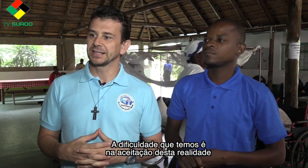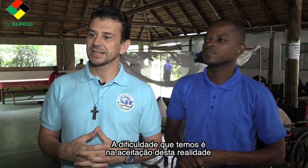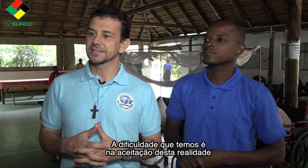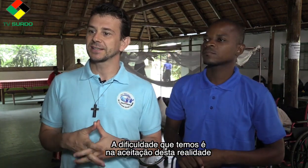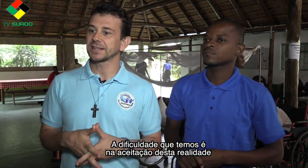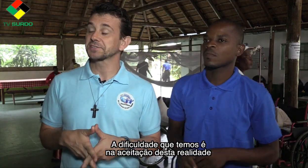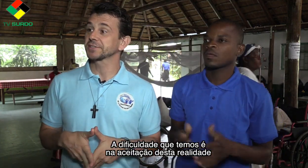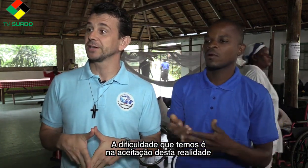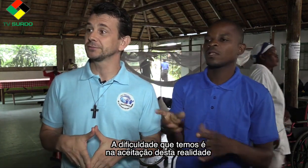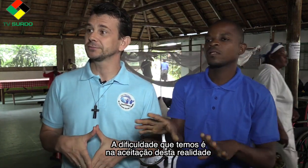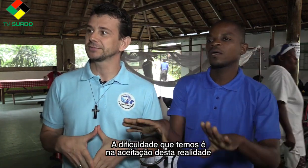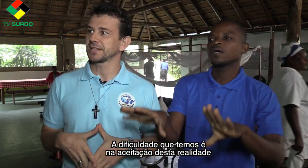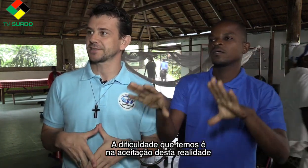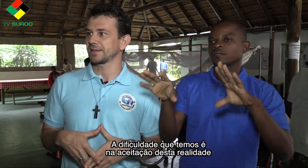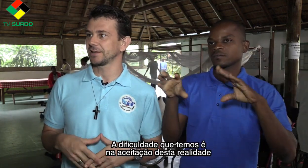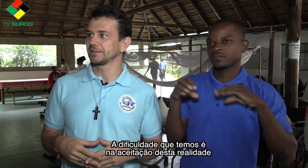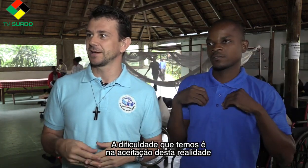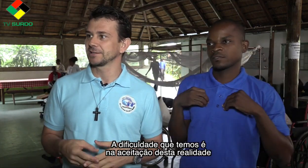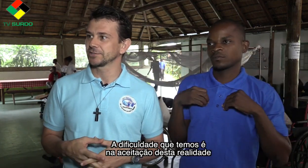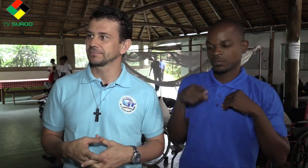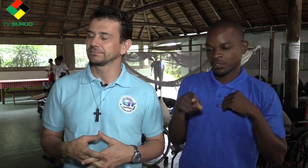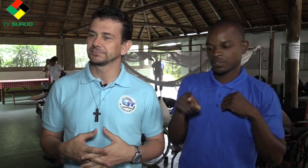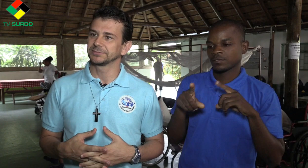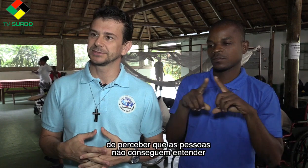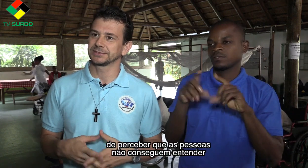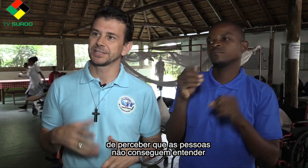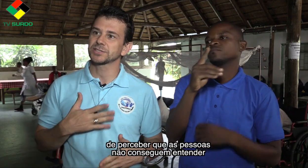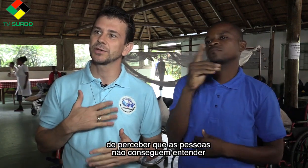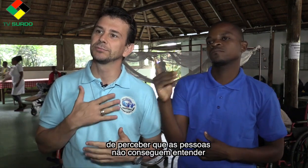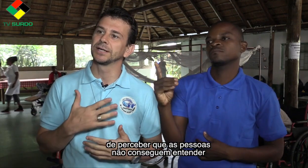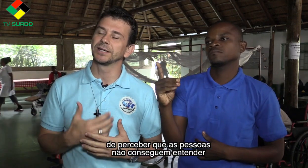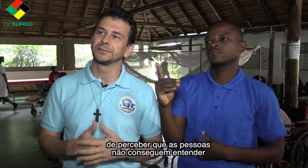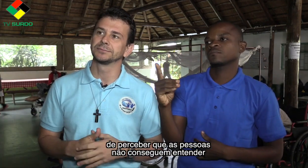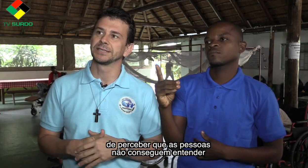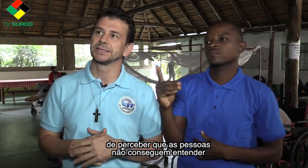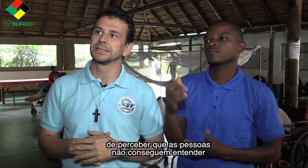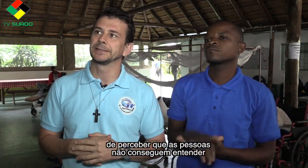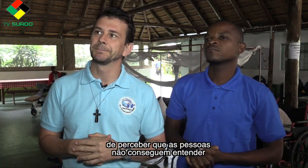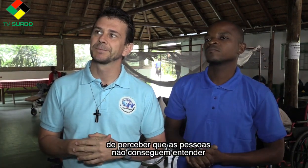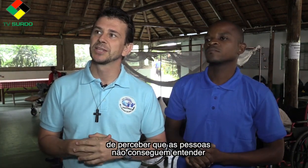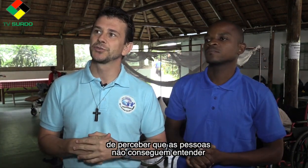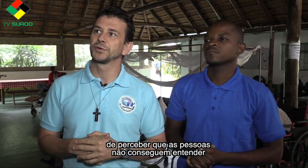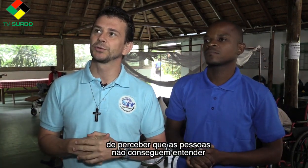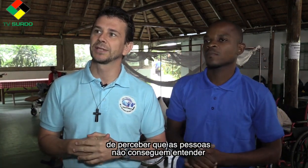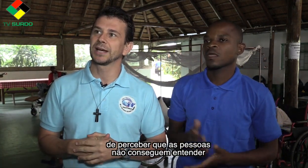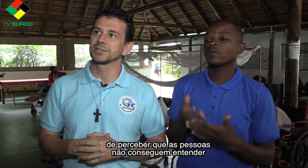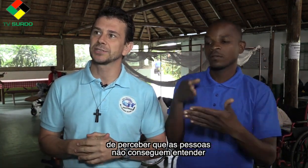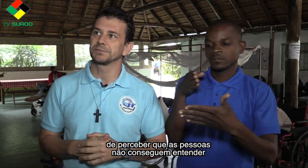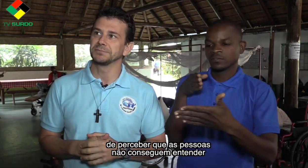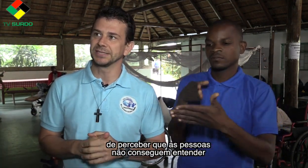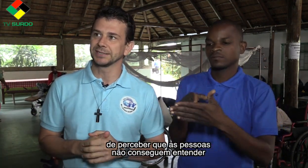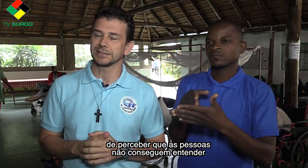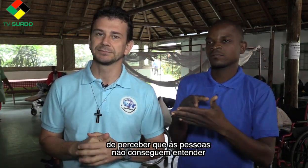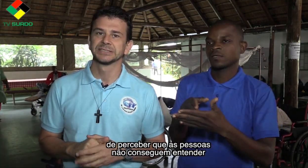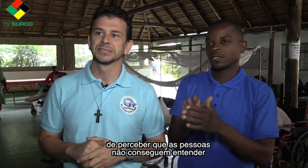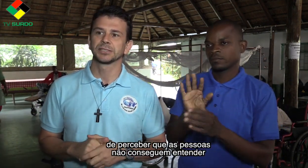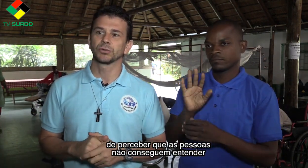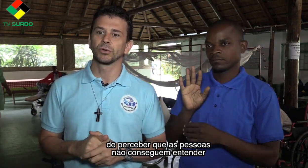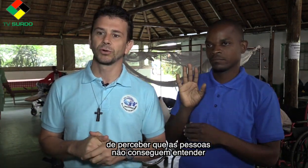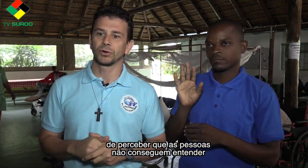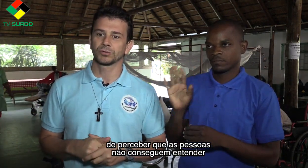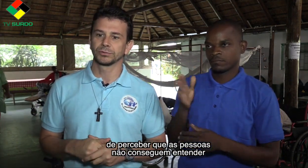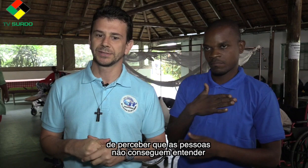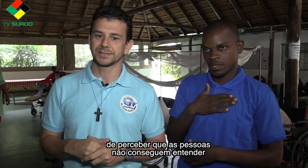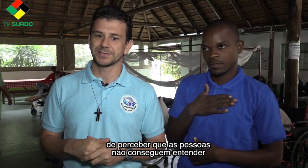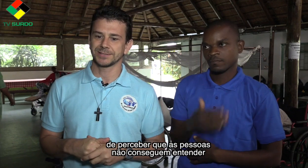na aceitação desta realidade. Não é? Essa é uma dificuldade minha que